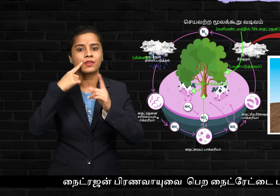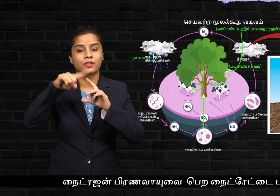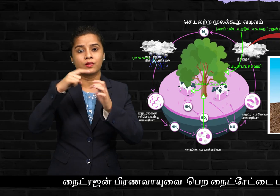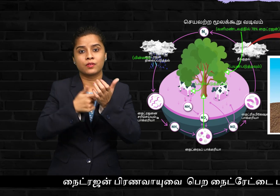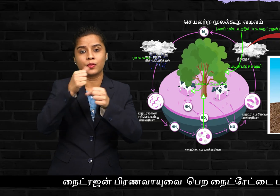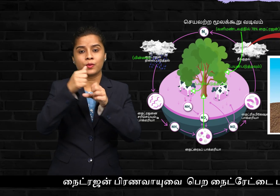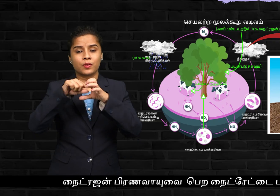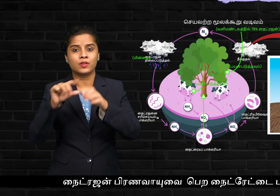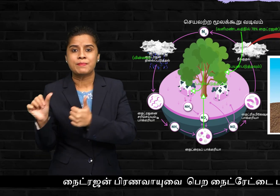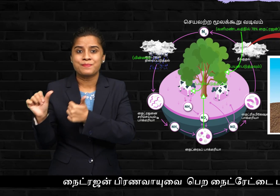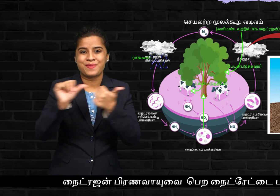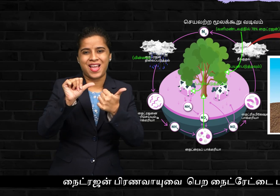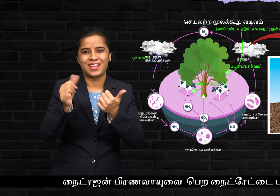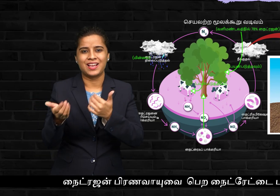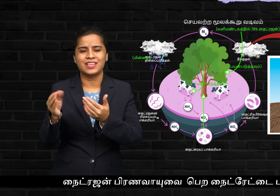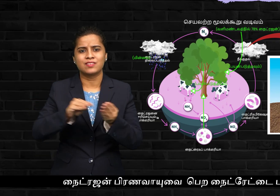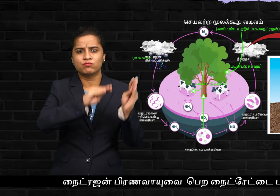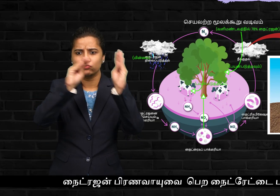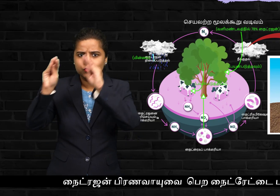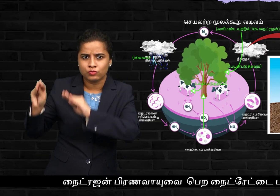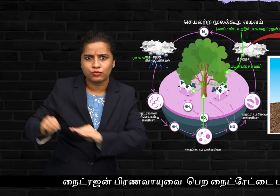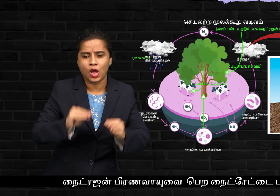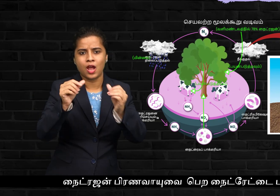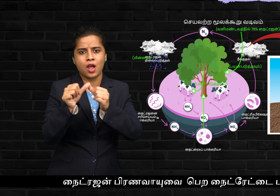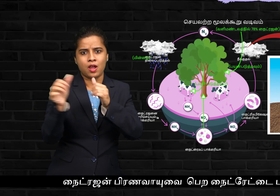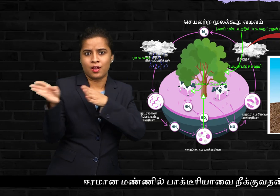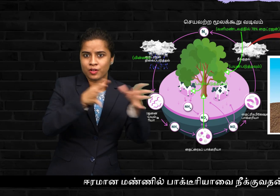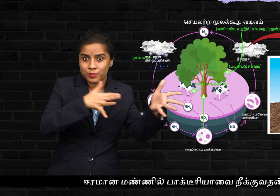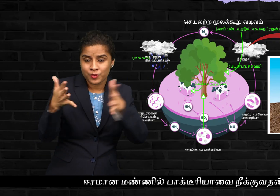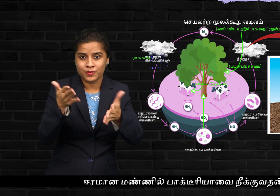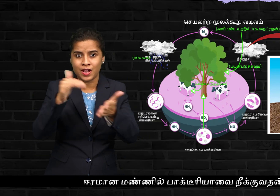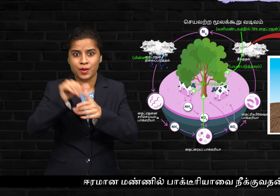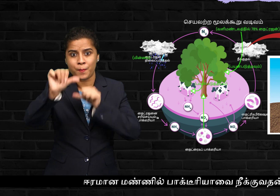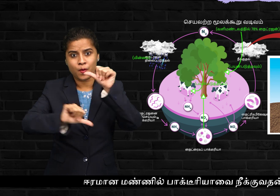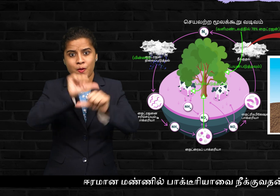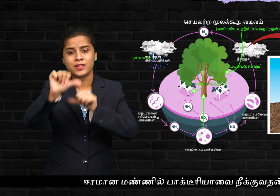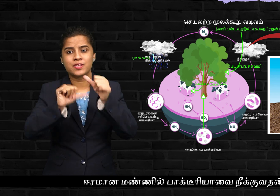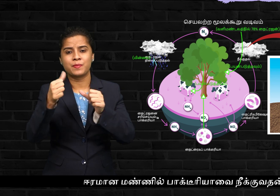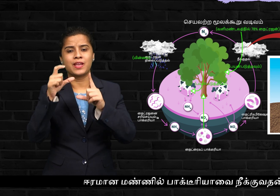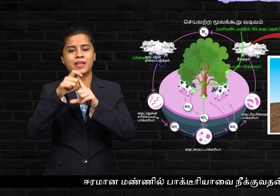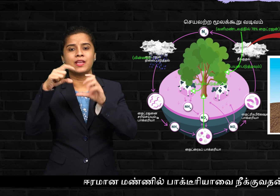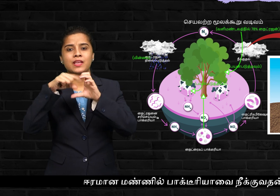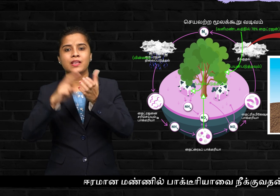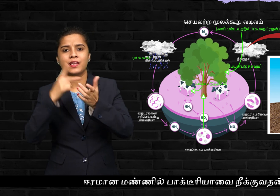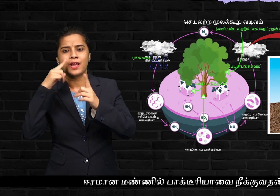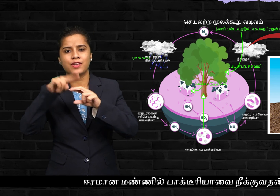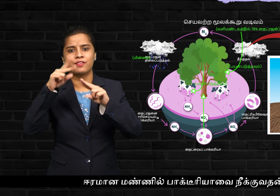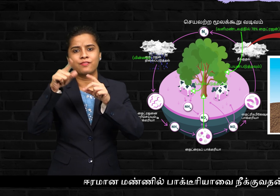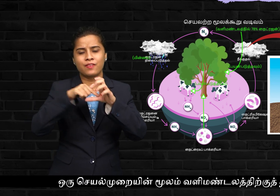நைட்ரஜன் பிராணவாயுவை பெற நைட்ரேட்டுகளை பதப்படுத்தும் ஈரமான மண்ணில் பாக்டீரியாவை நீக்குவதன் மூலம்